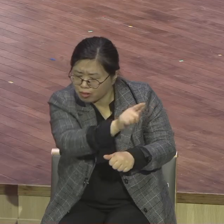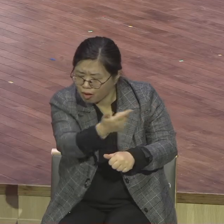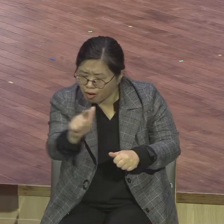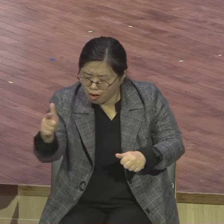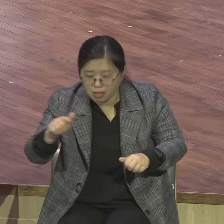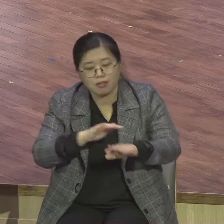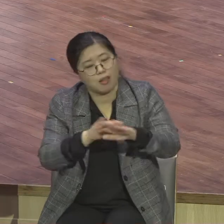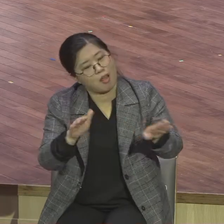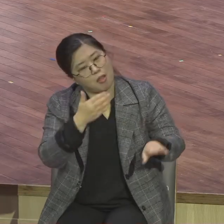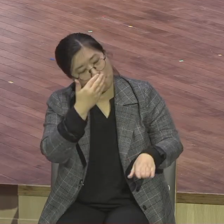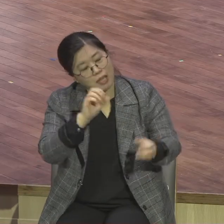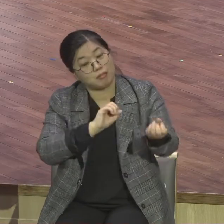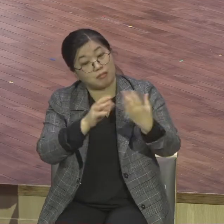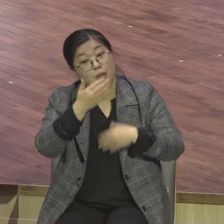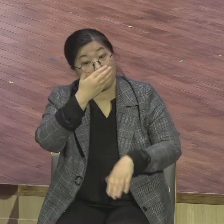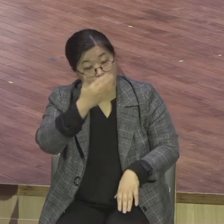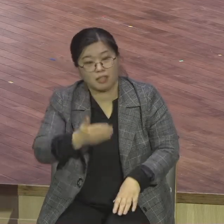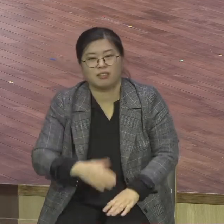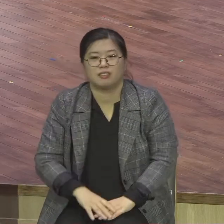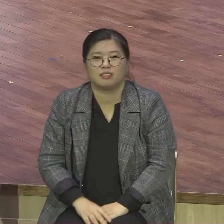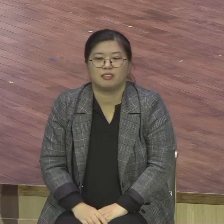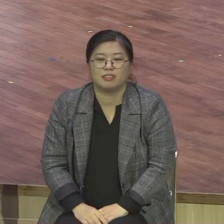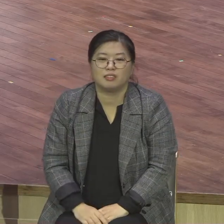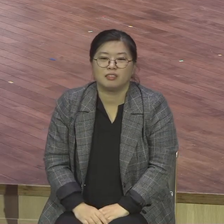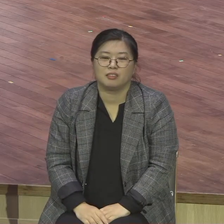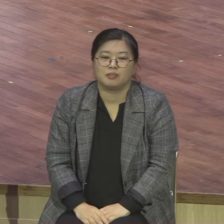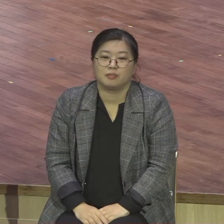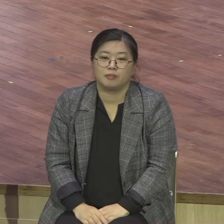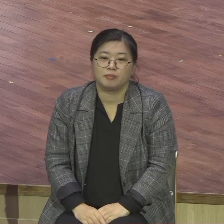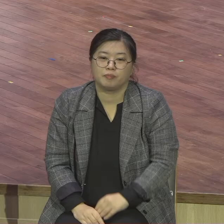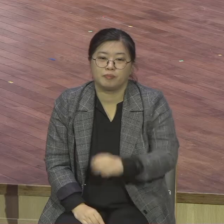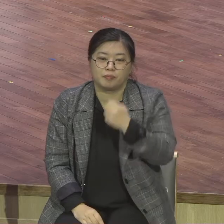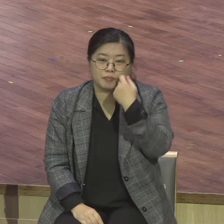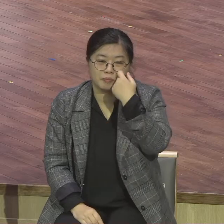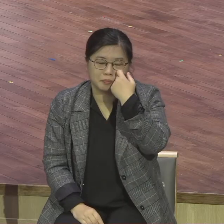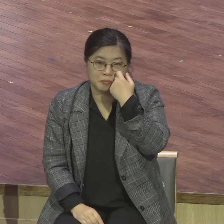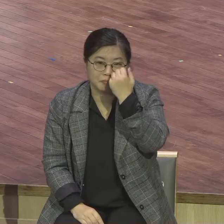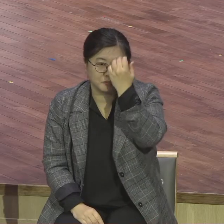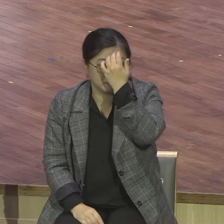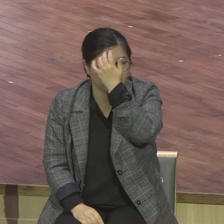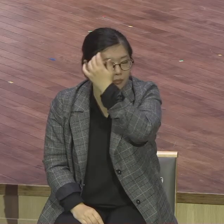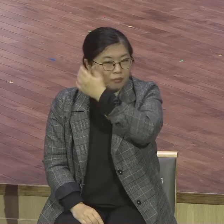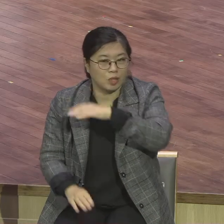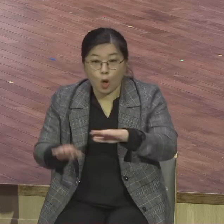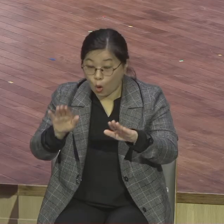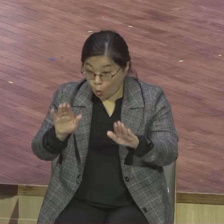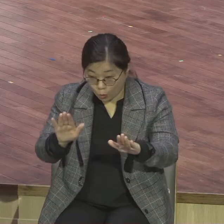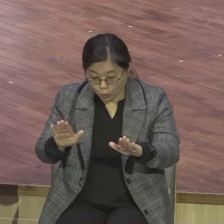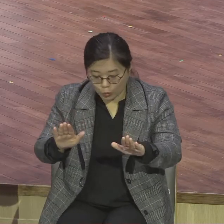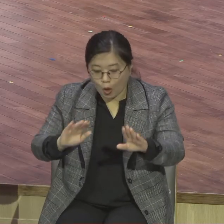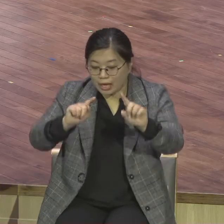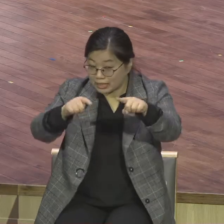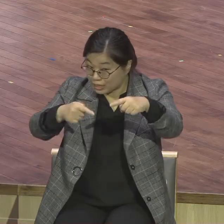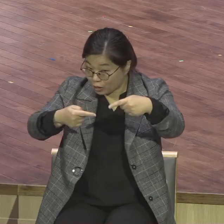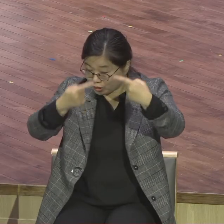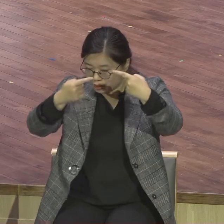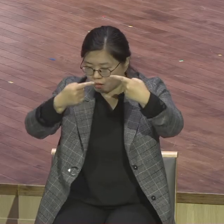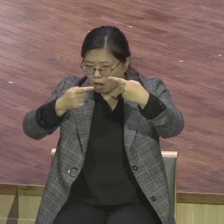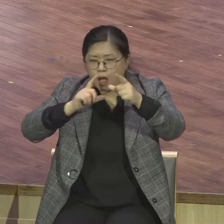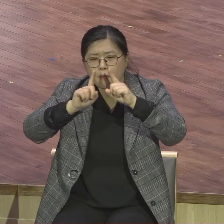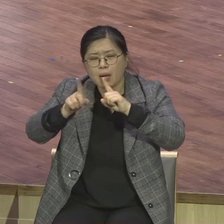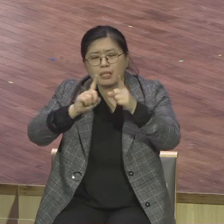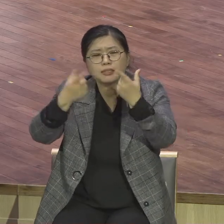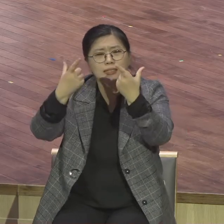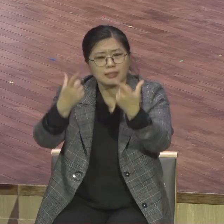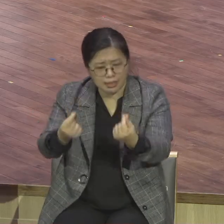하나님께서 2021년 우리에게 삶에 반드시 새 일을 행하신다고 약속하셨어요. 남은